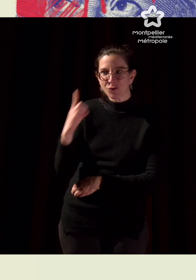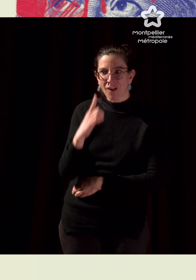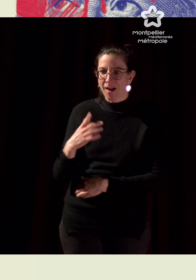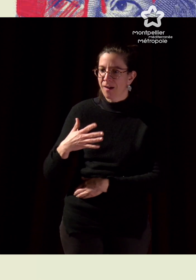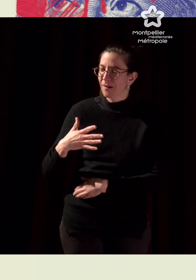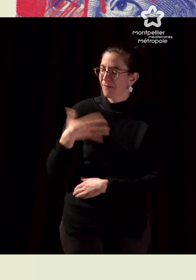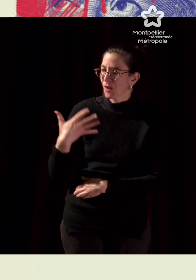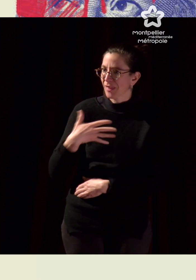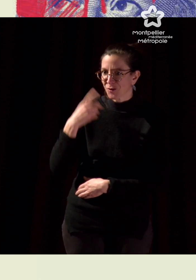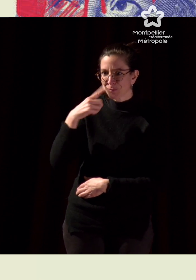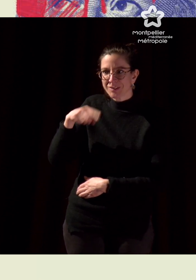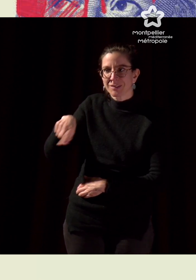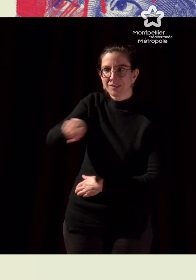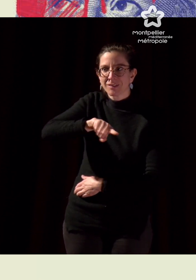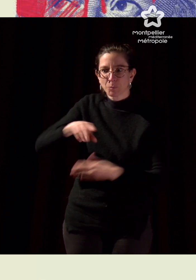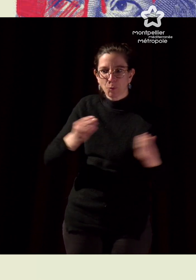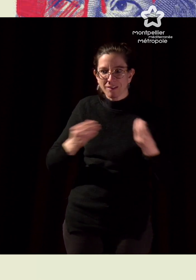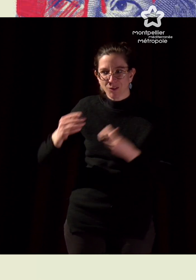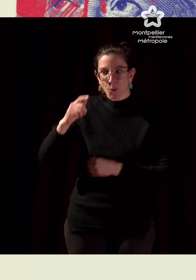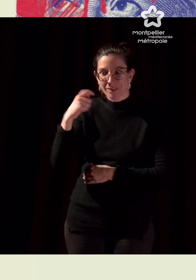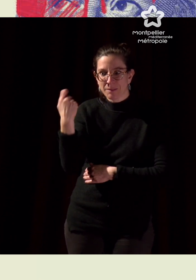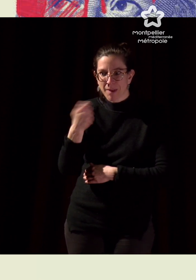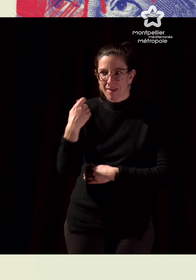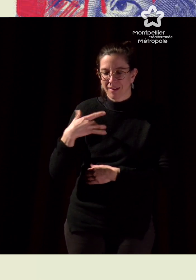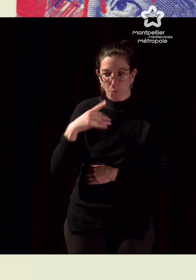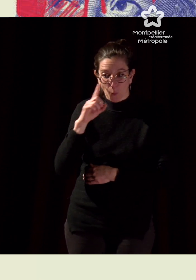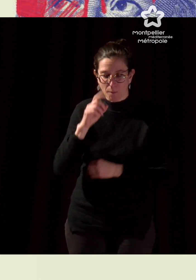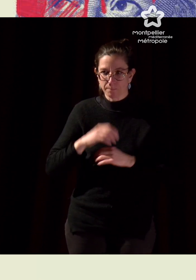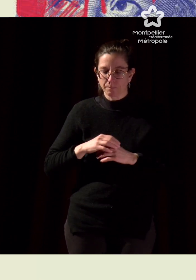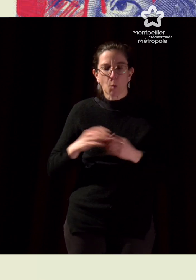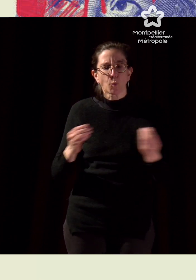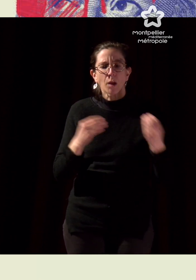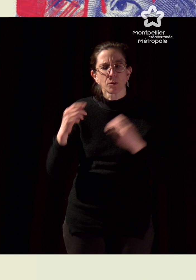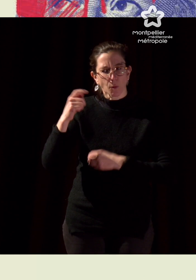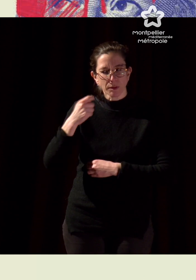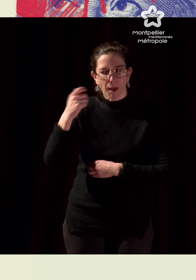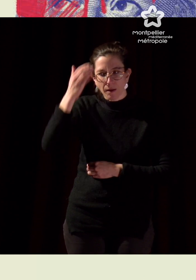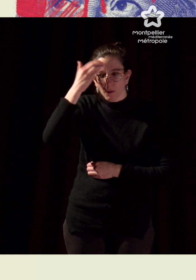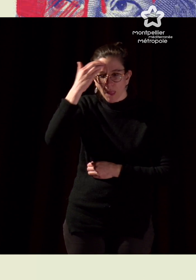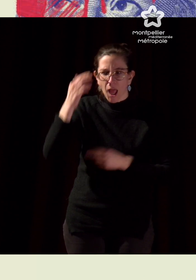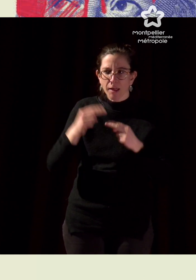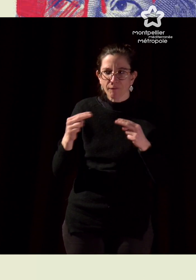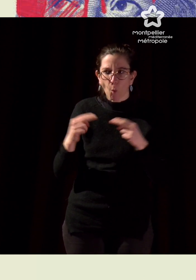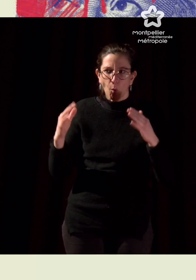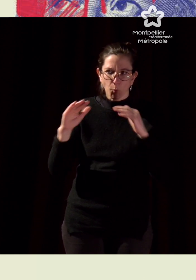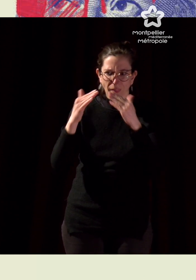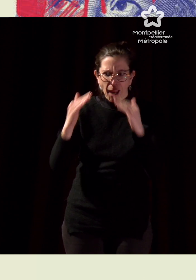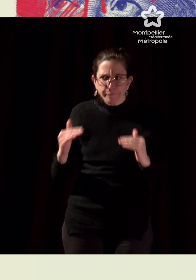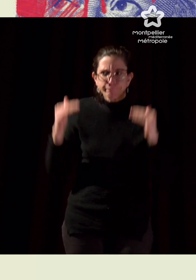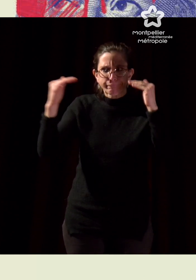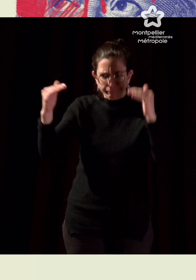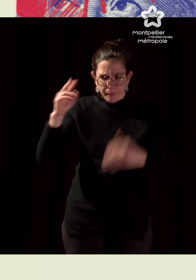a été très, très intéressant parce que les Tibétains, vous savez, ils sont adaptés à la vie en altitude et une partie de